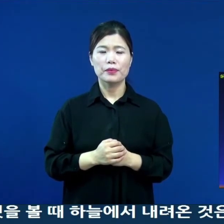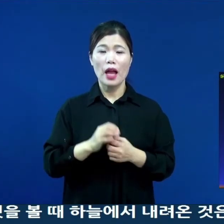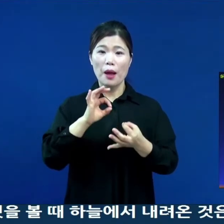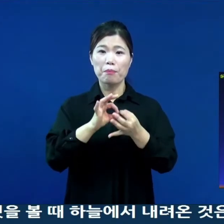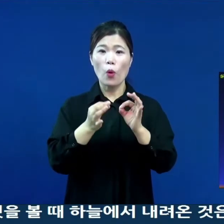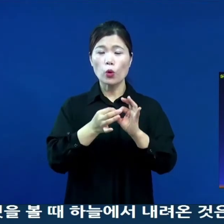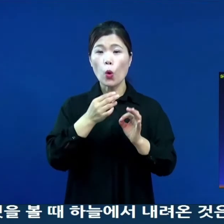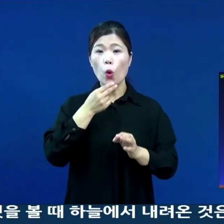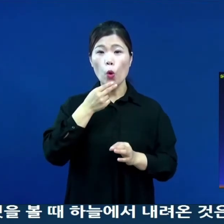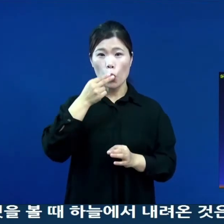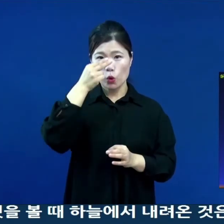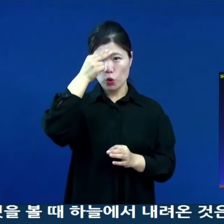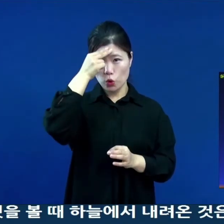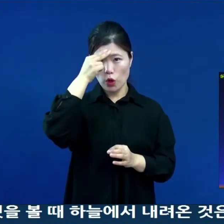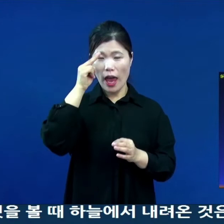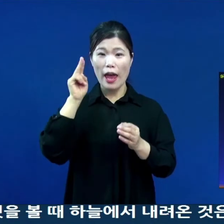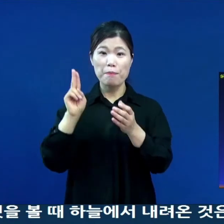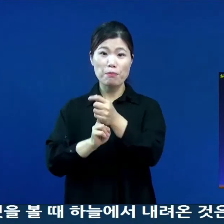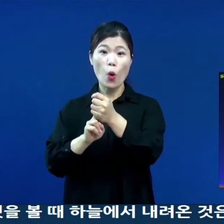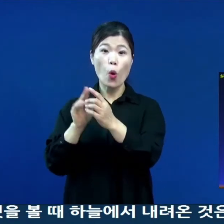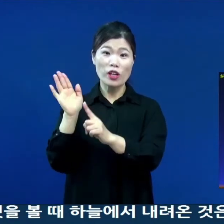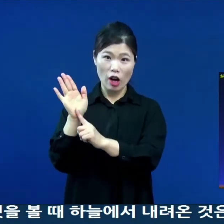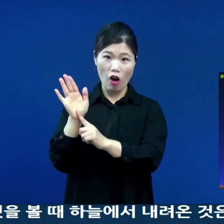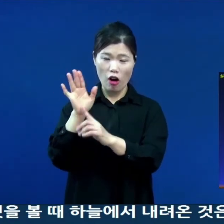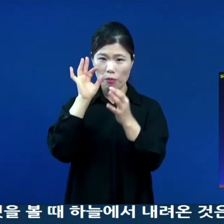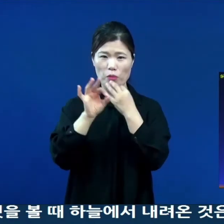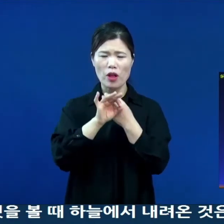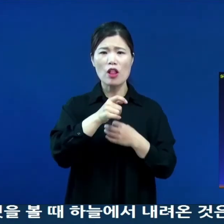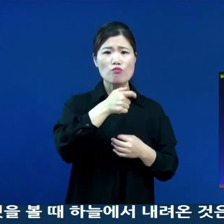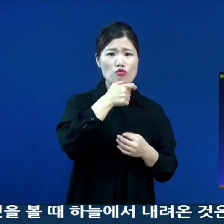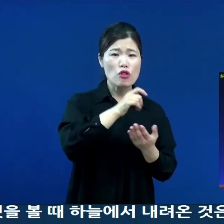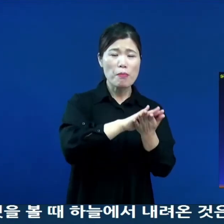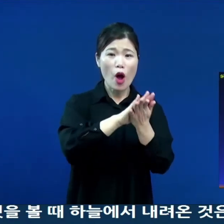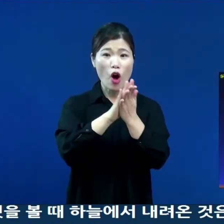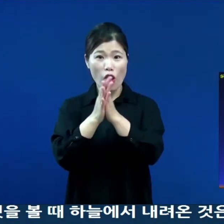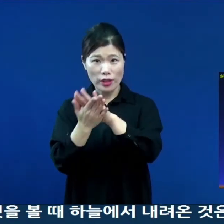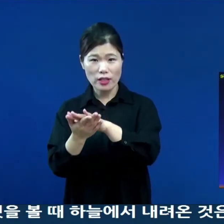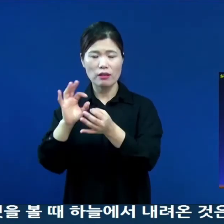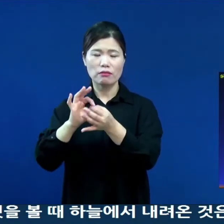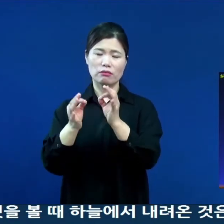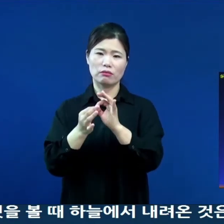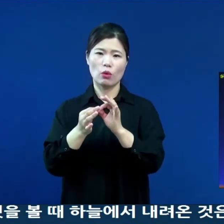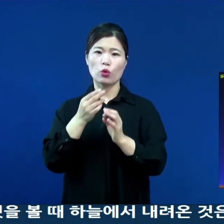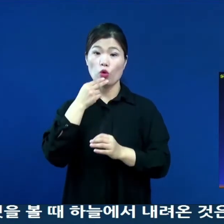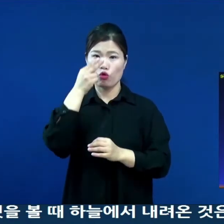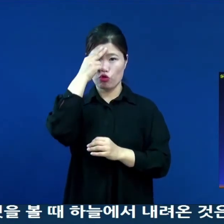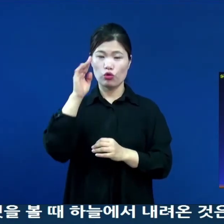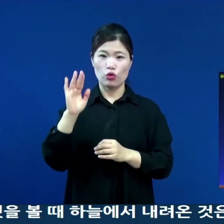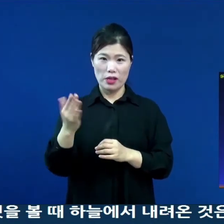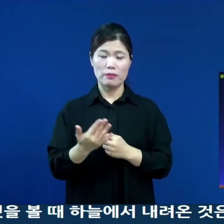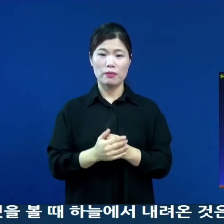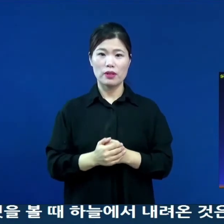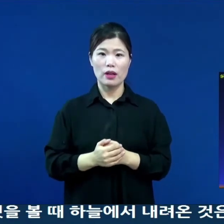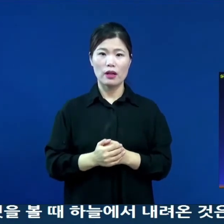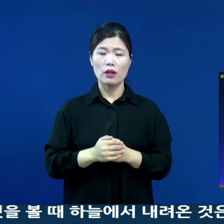포도주의 표적에서 물이 포도주가 되다, 물이 포도주가 된